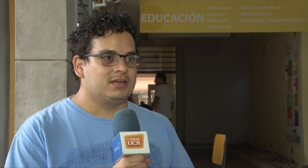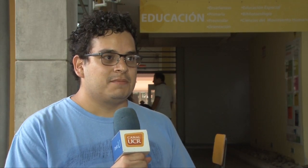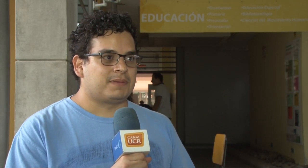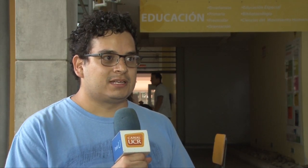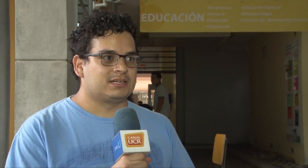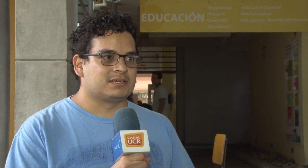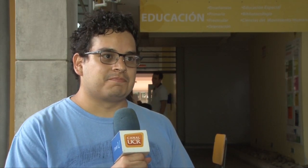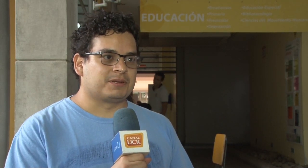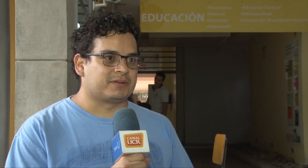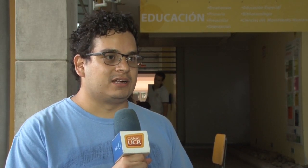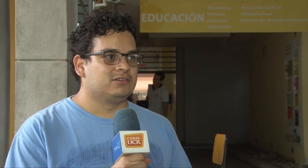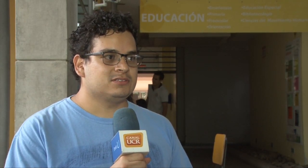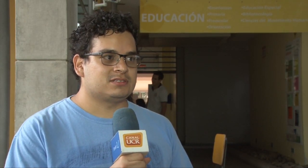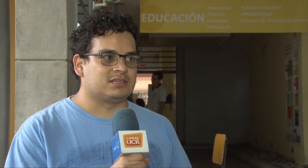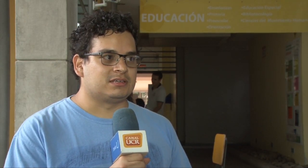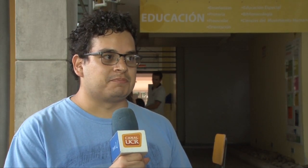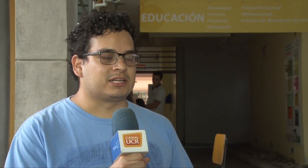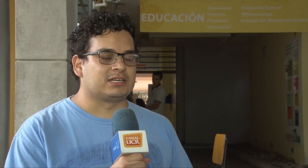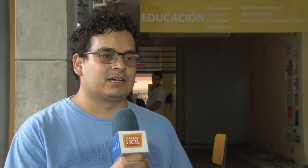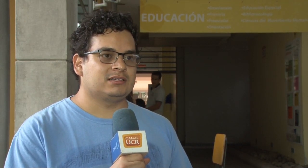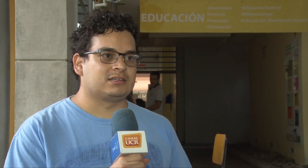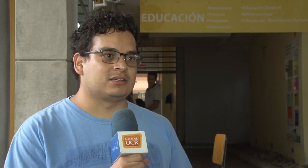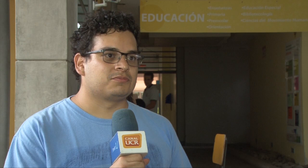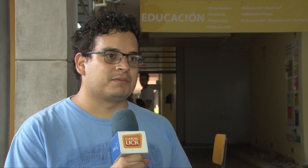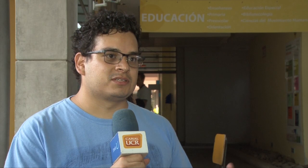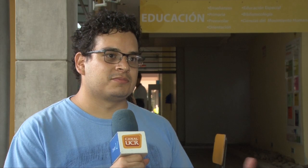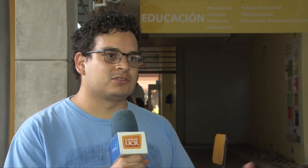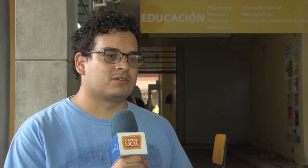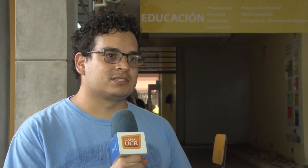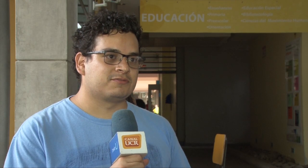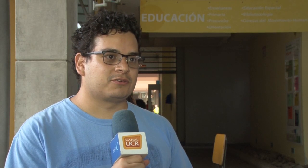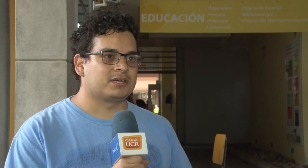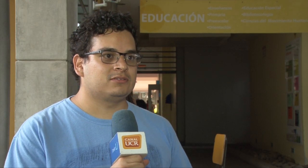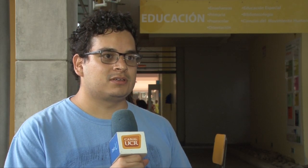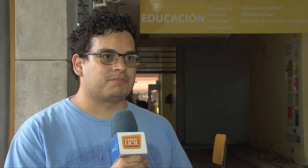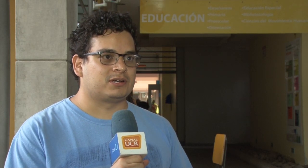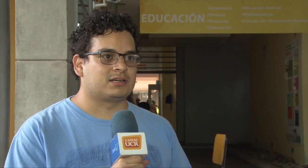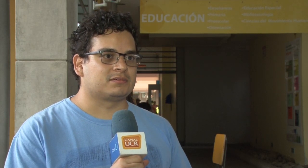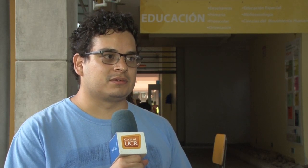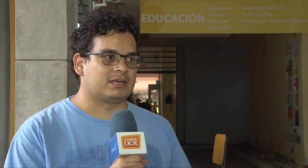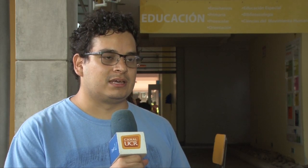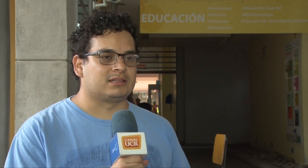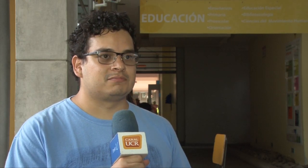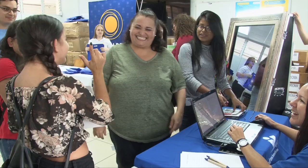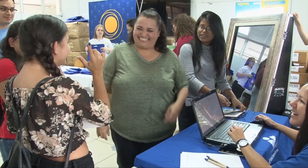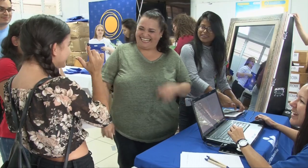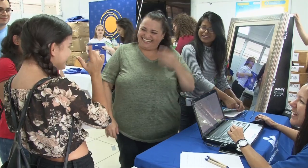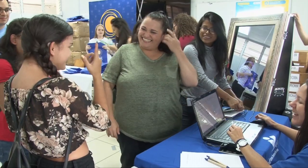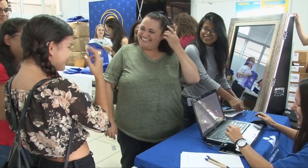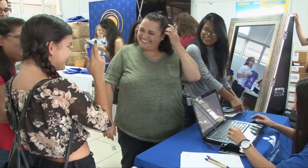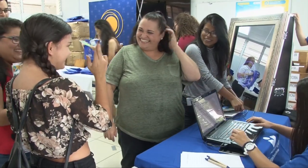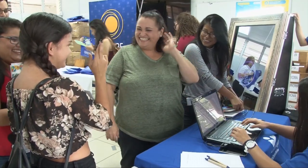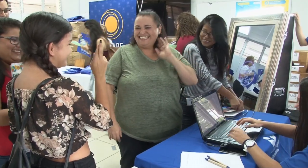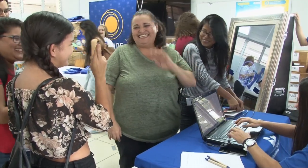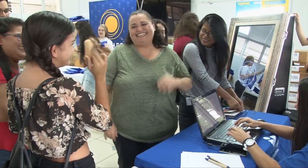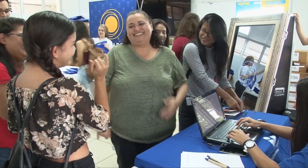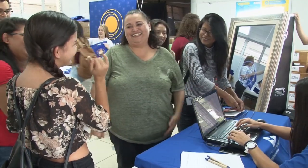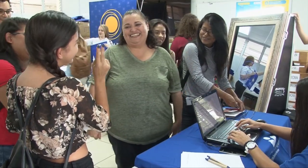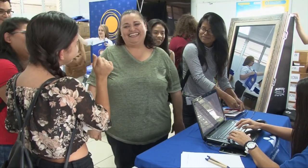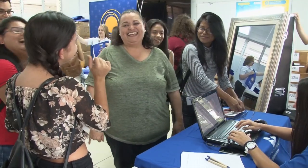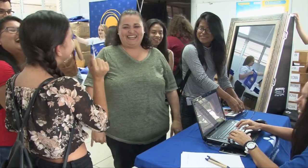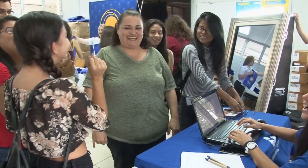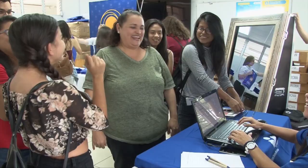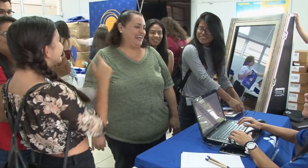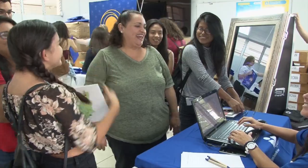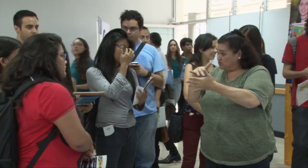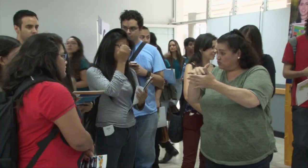español para prepararlos y practicar y que ellos vean más o menos cuál es el formato y que puedan hacer la prueba de misión con mayor